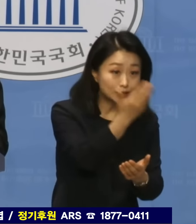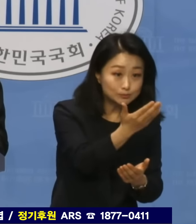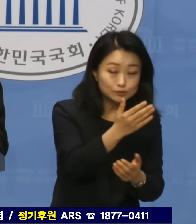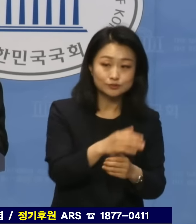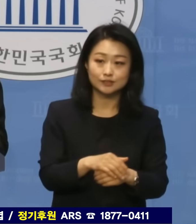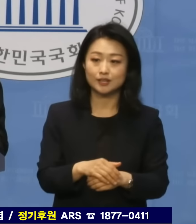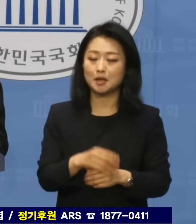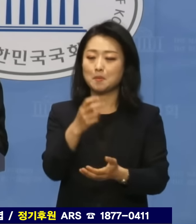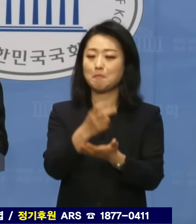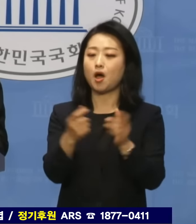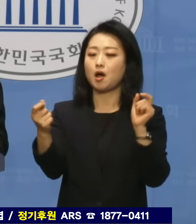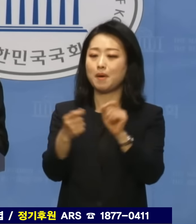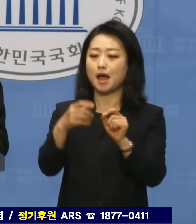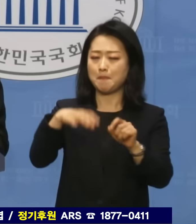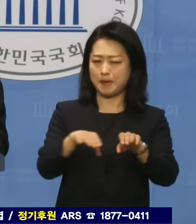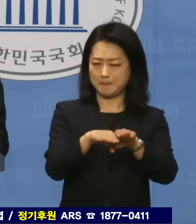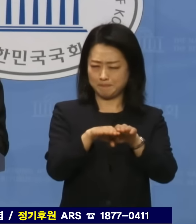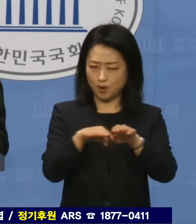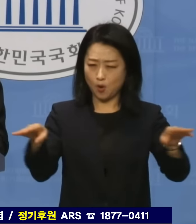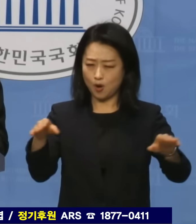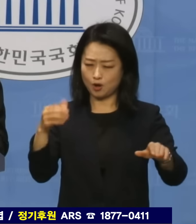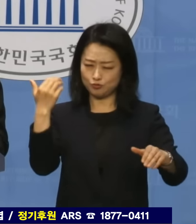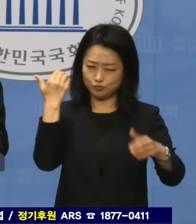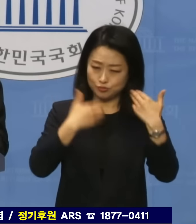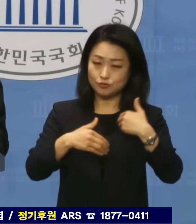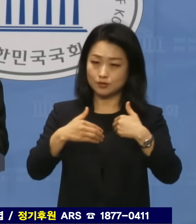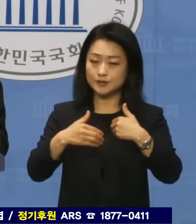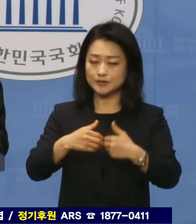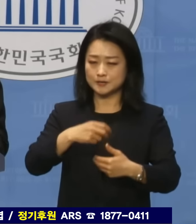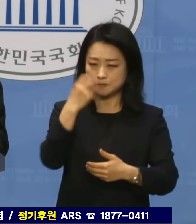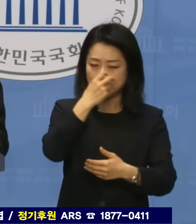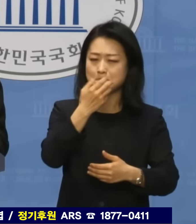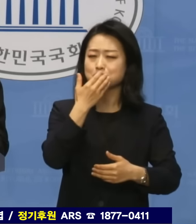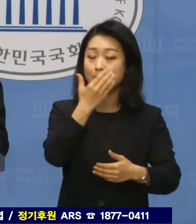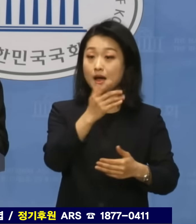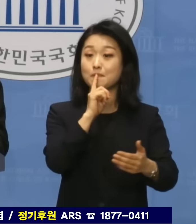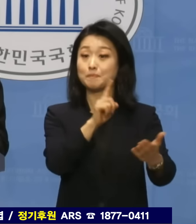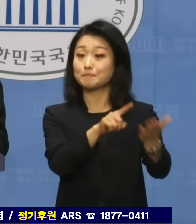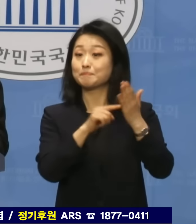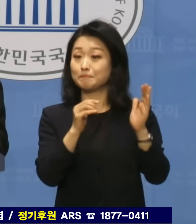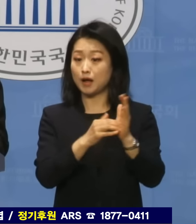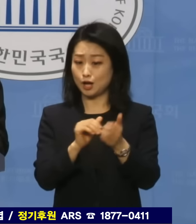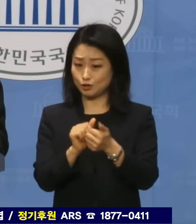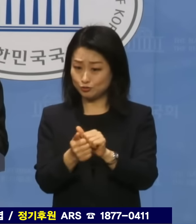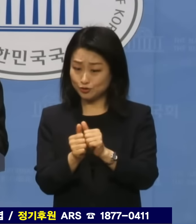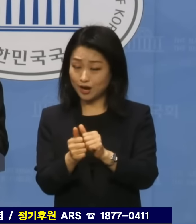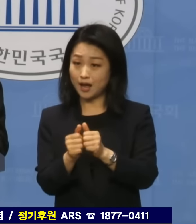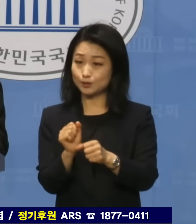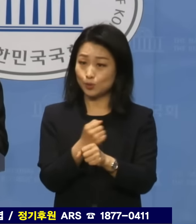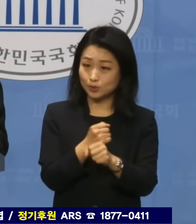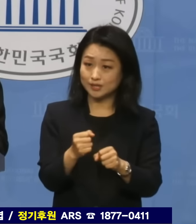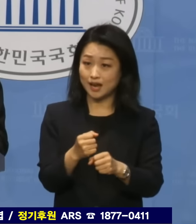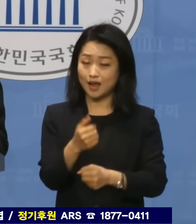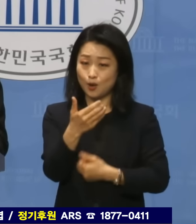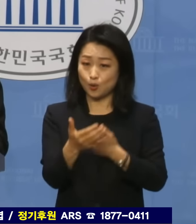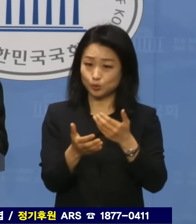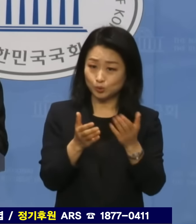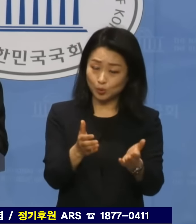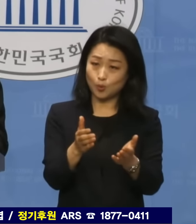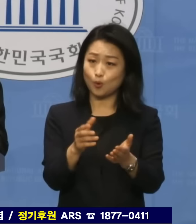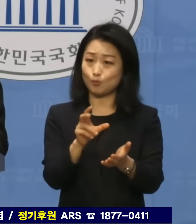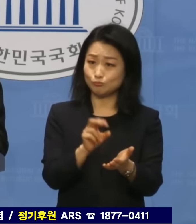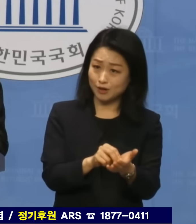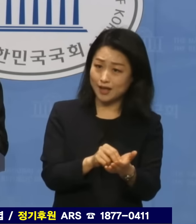특혜도 성역도 없다라고 주장했습니다. 주가 조작, 고속도로 특혜, 디올백 수수